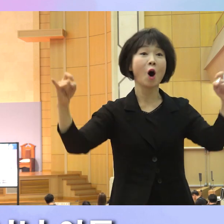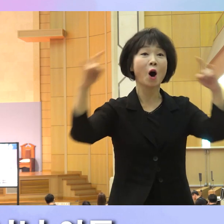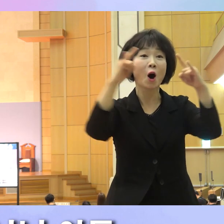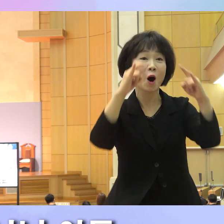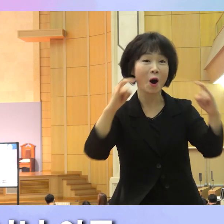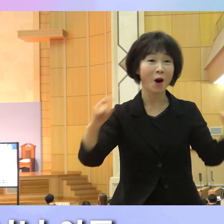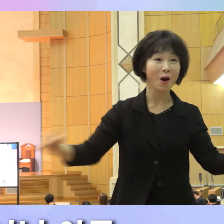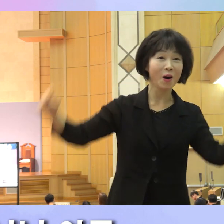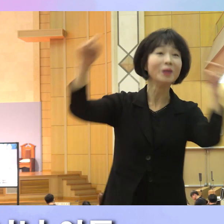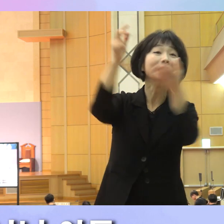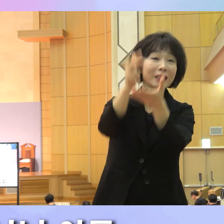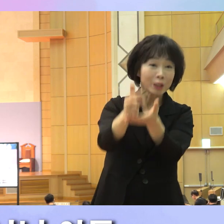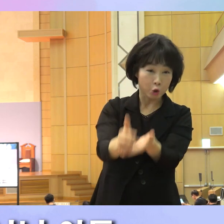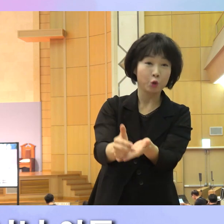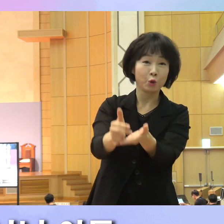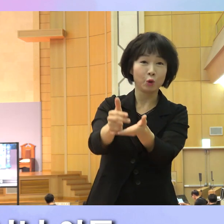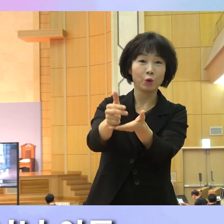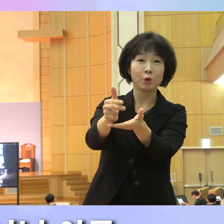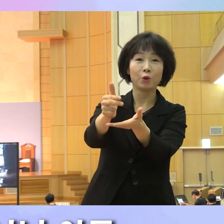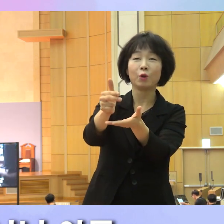산성,